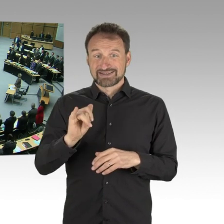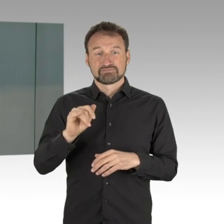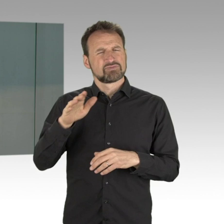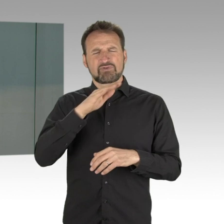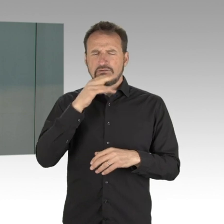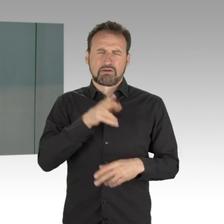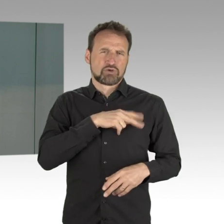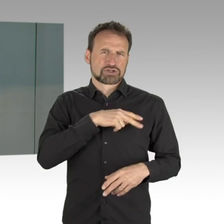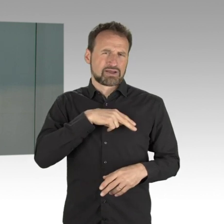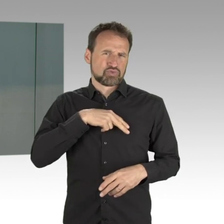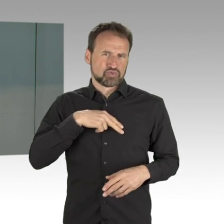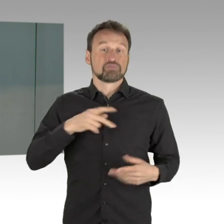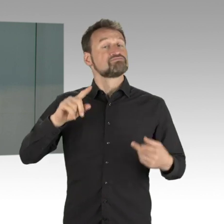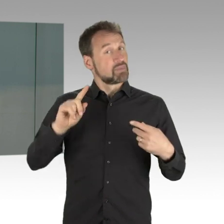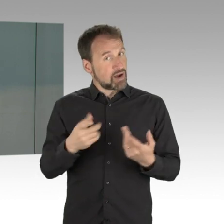Bukowski.